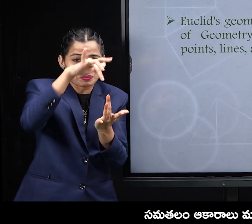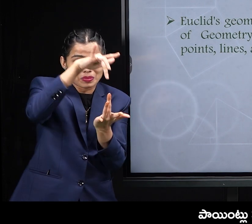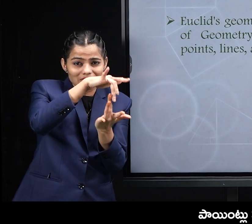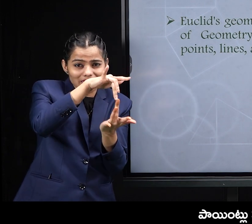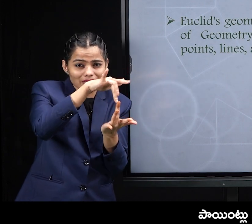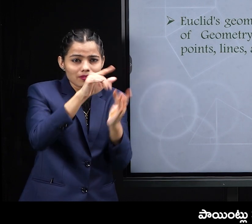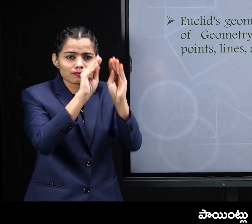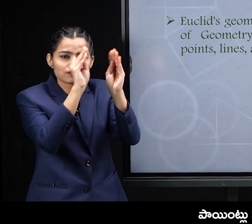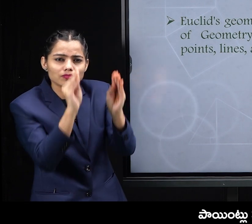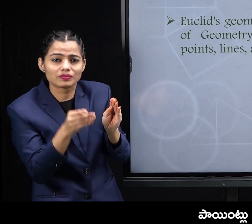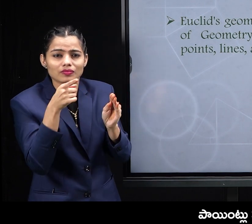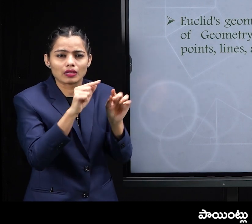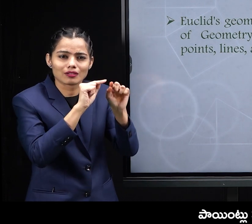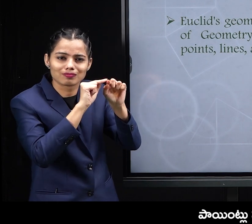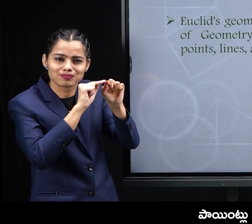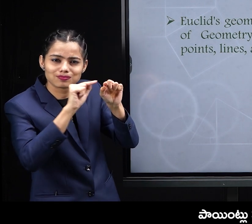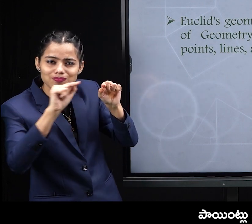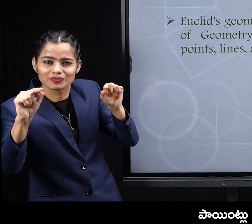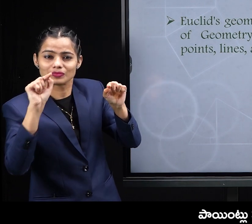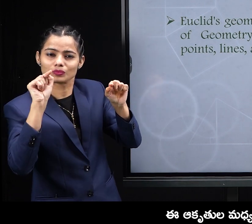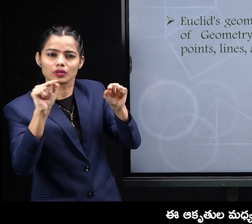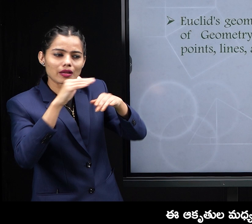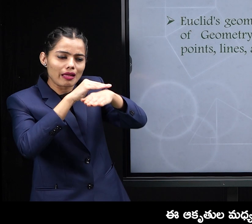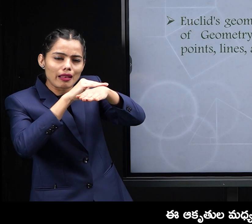పరితలు మరియు ఉపరి తలాల పరంగ ఈ ఆక్రుతుల